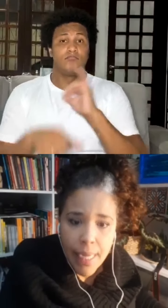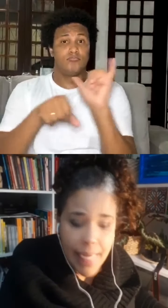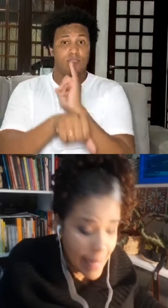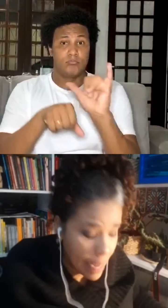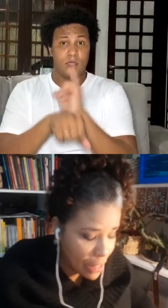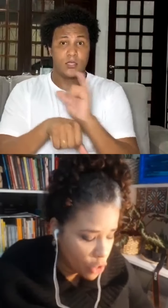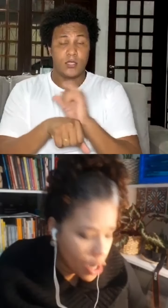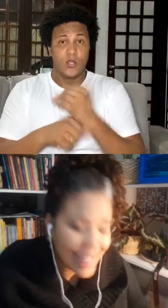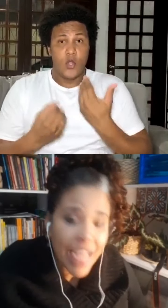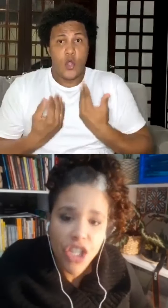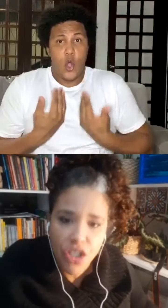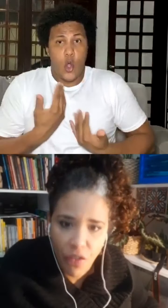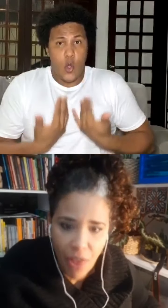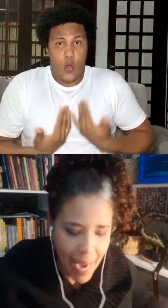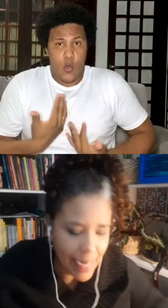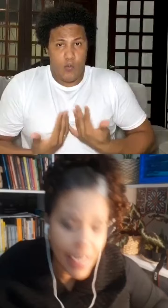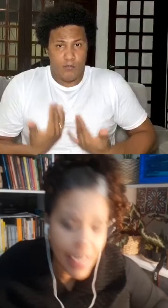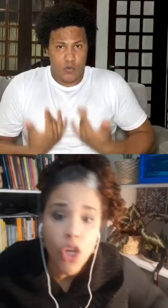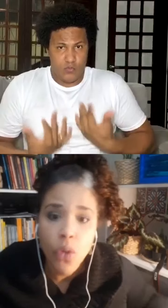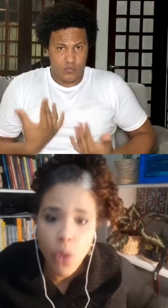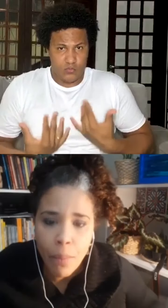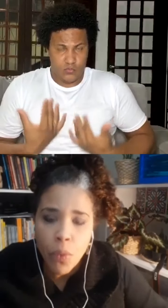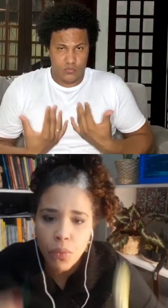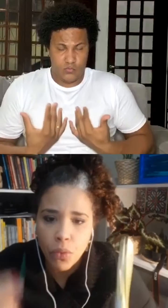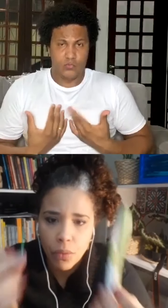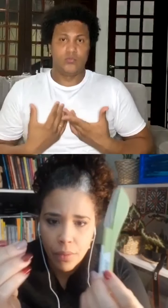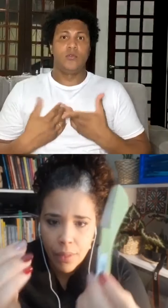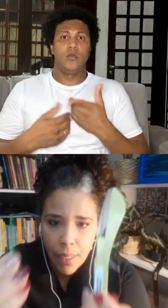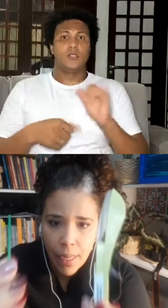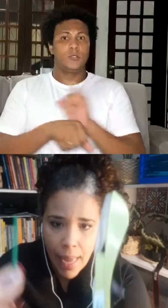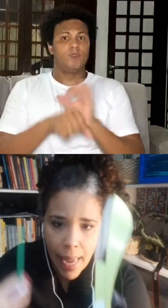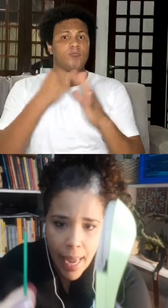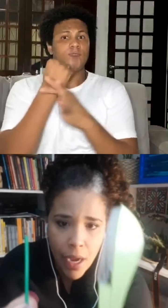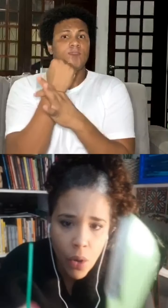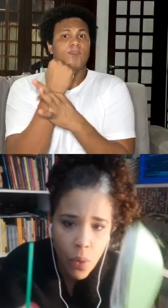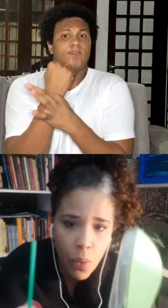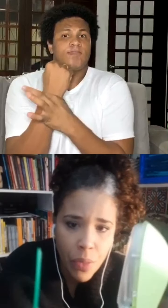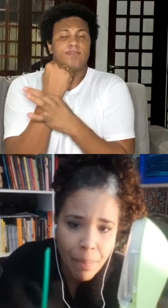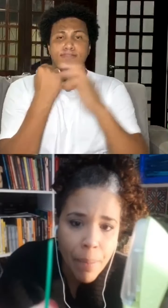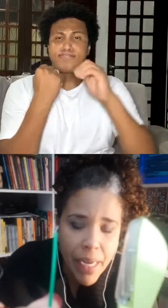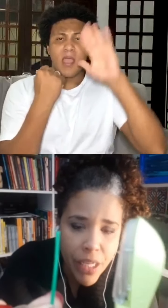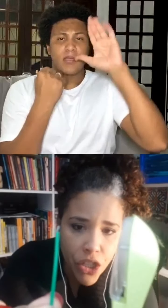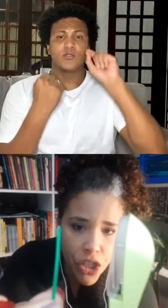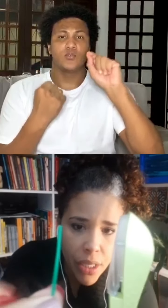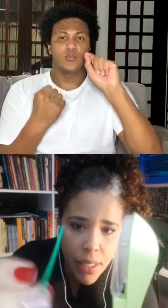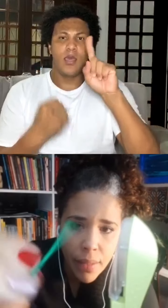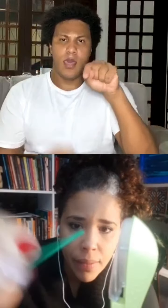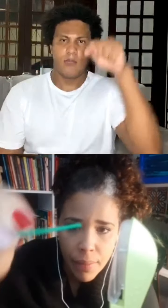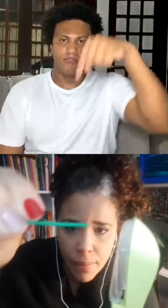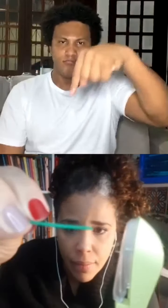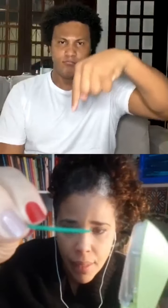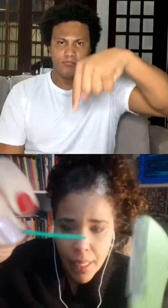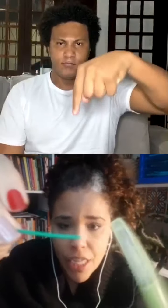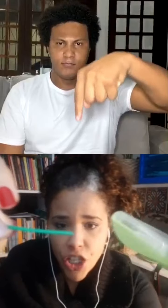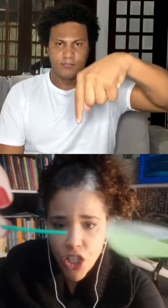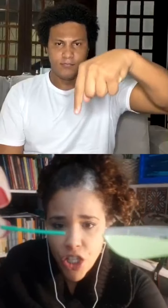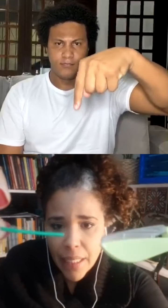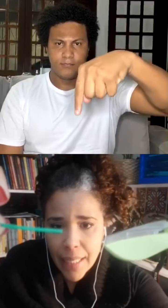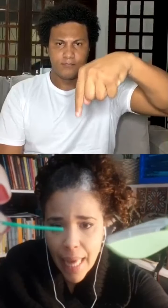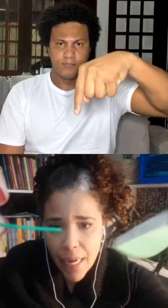que tem menor taxa de falha no mundo, é o implante que a